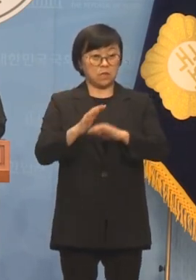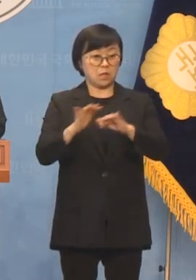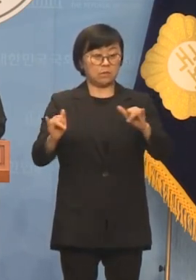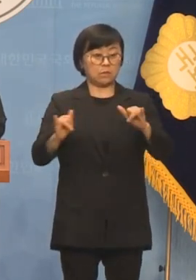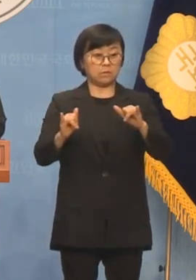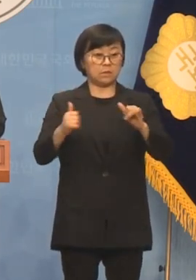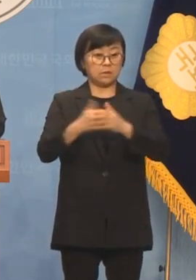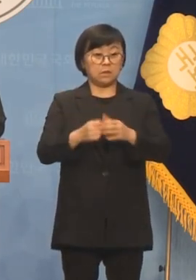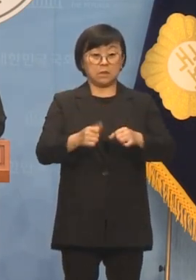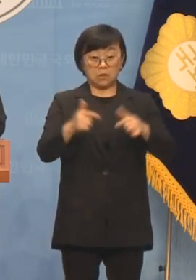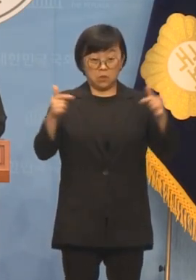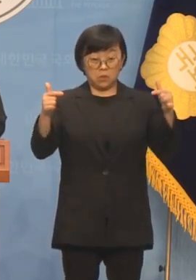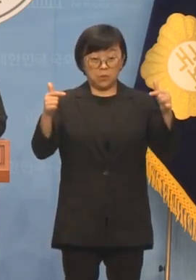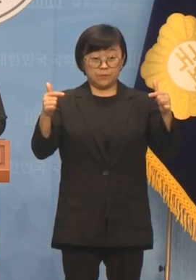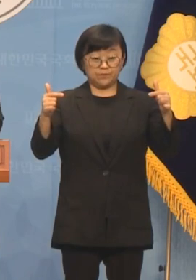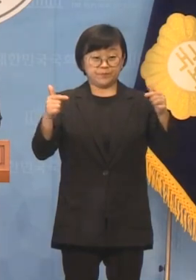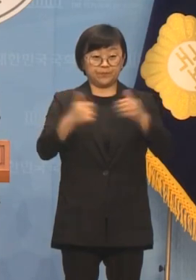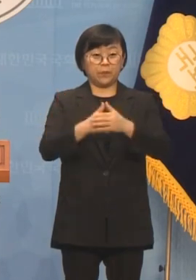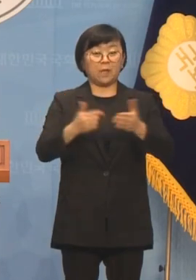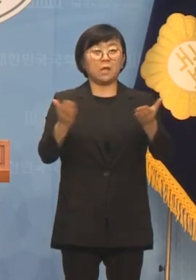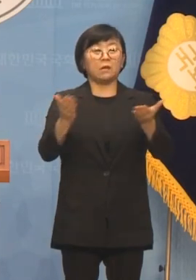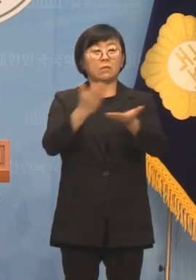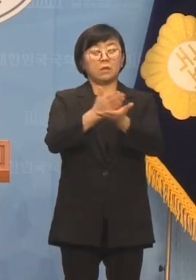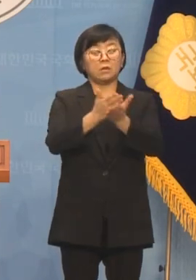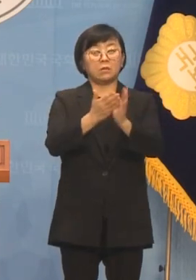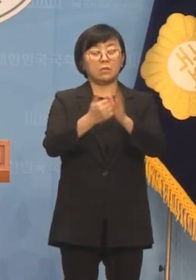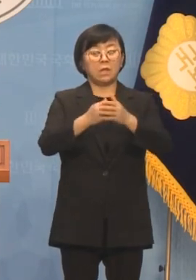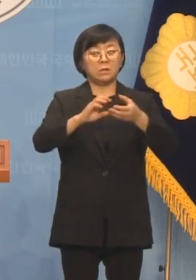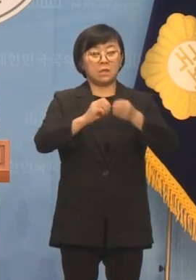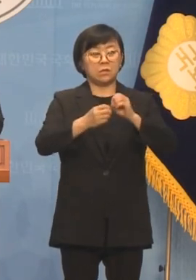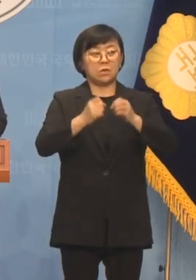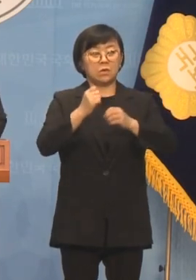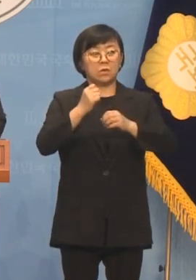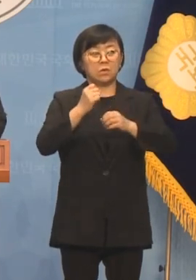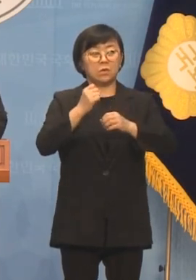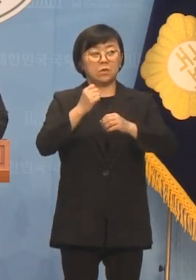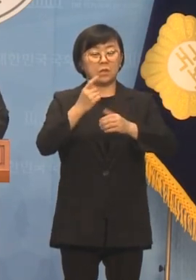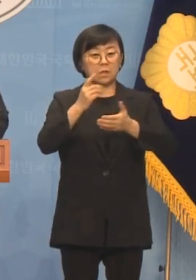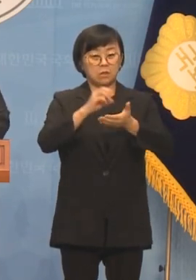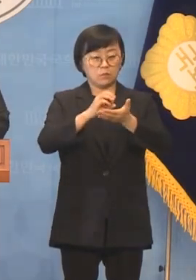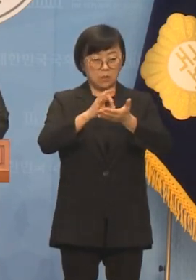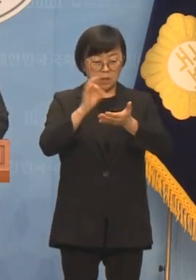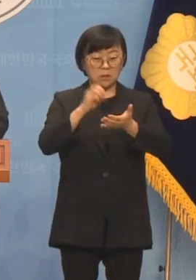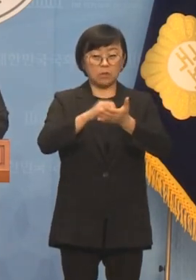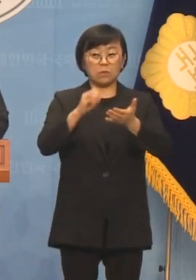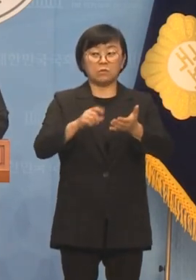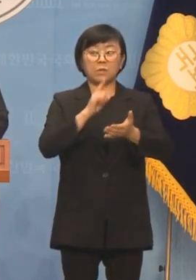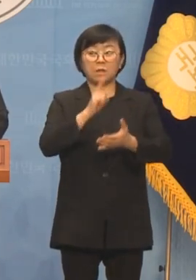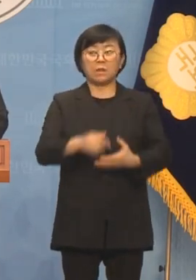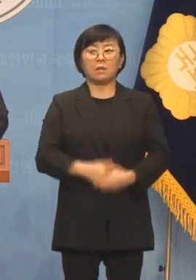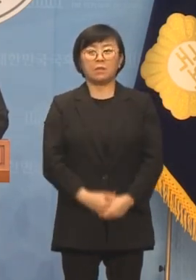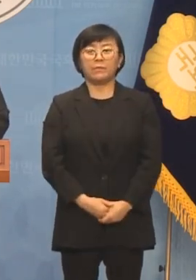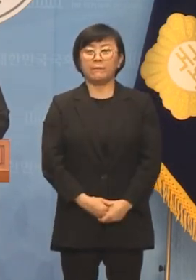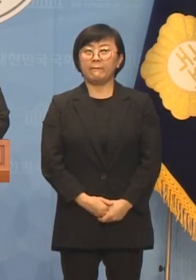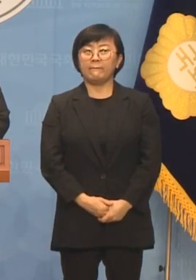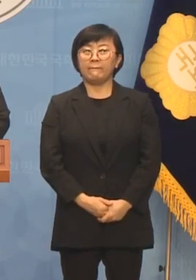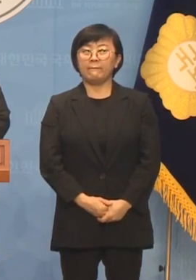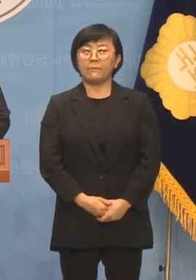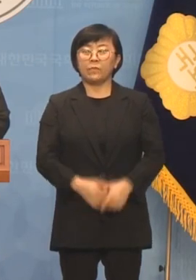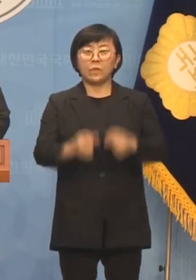고용을 대폭 늘리고 해당 업종의 최저임금에서 제외하고자 주장했습니다.